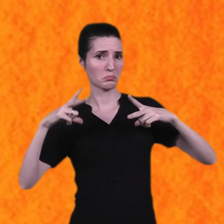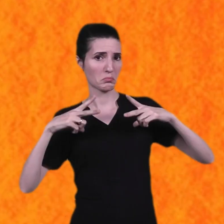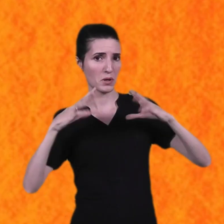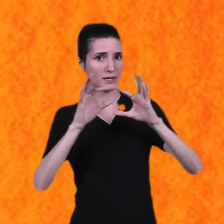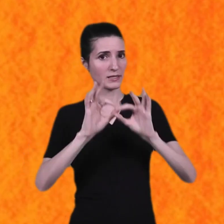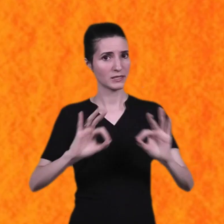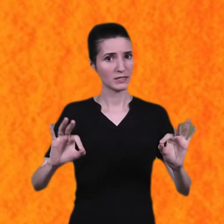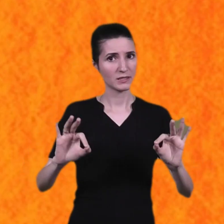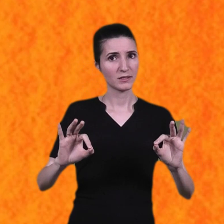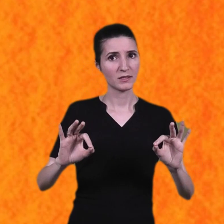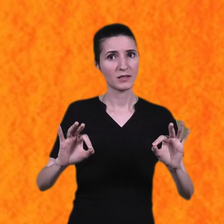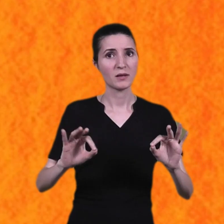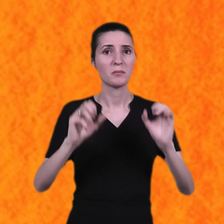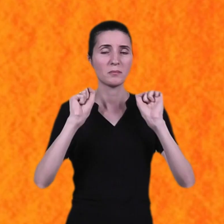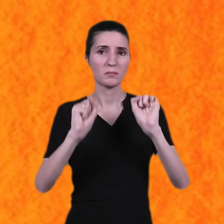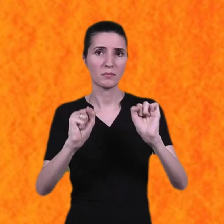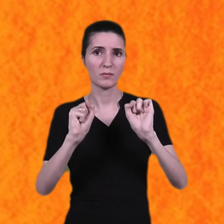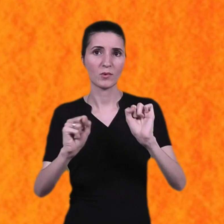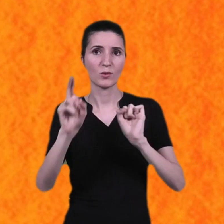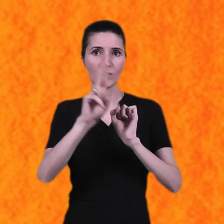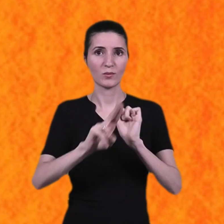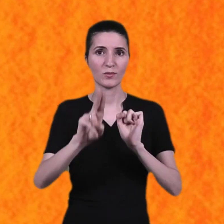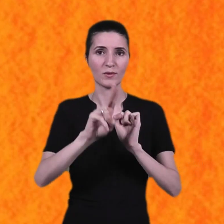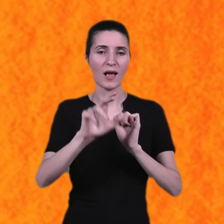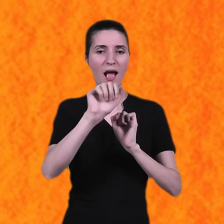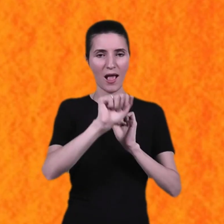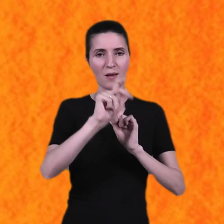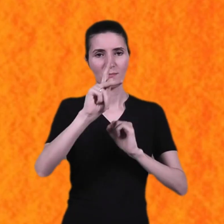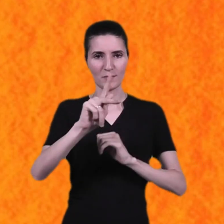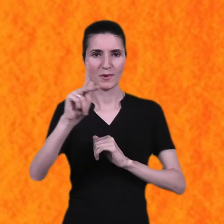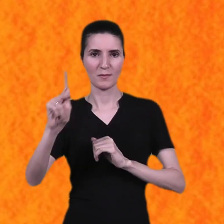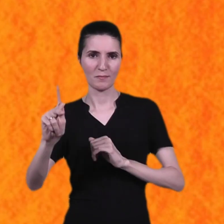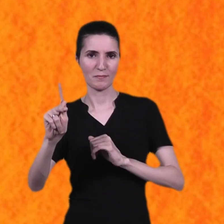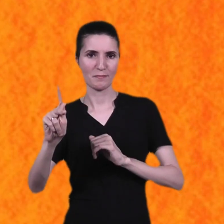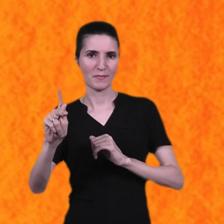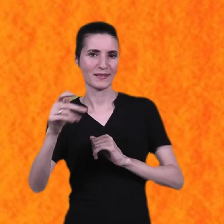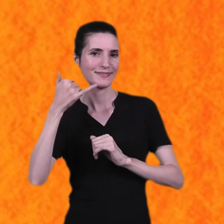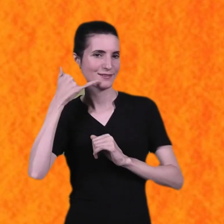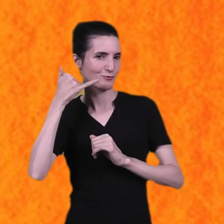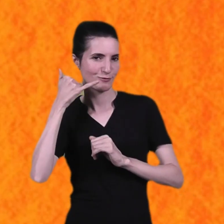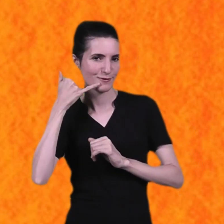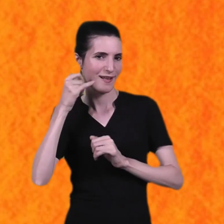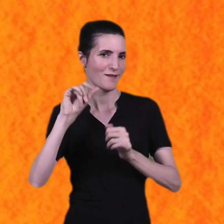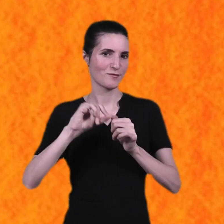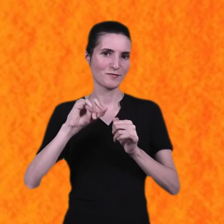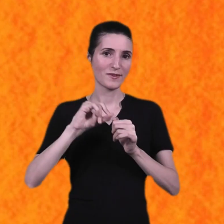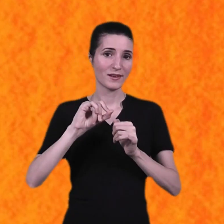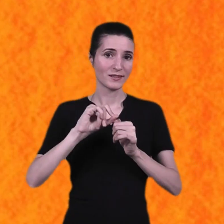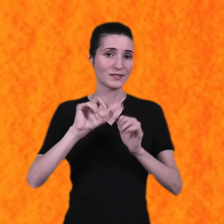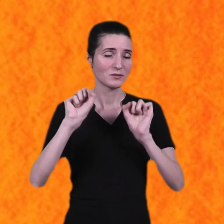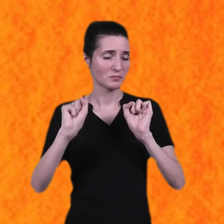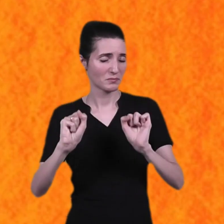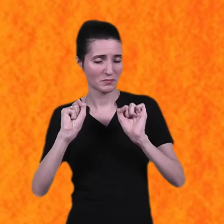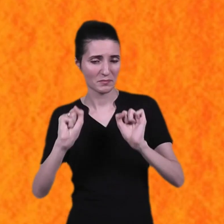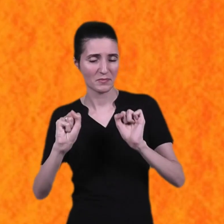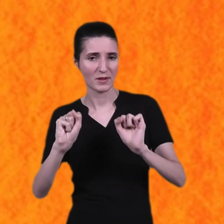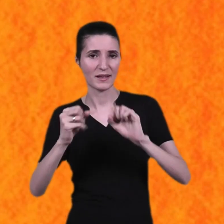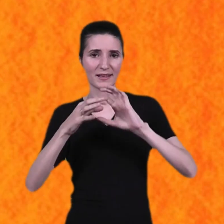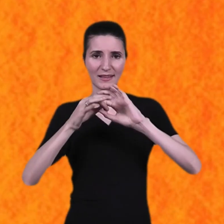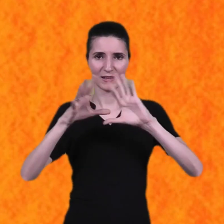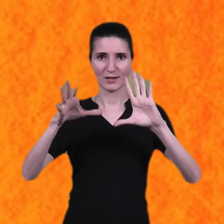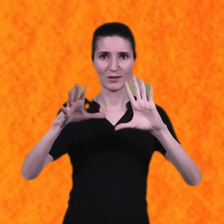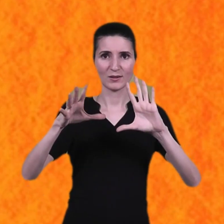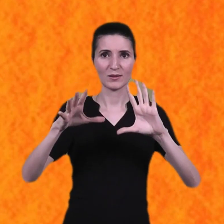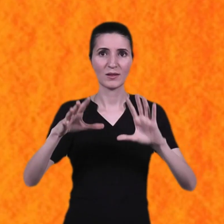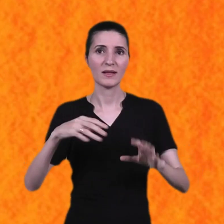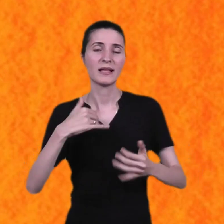tem uma ferramenta simples, essas que se coloca no aplicativo, que baixa no celular mesmo, você pode fazer a